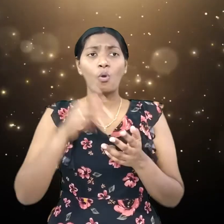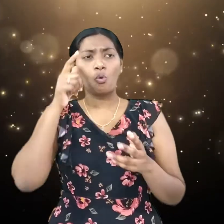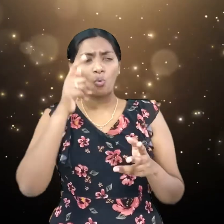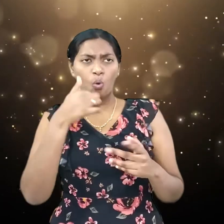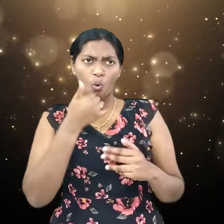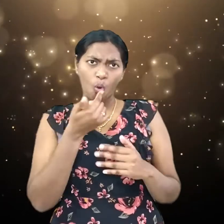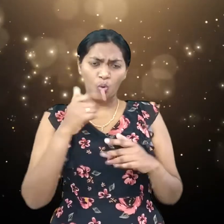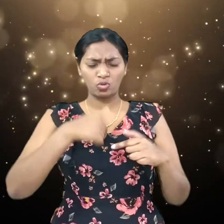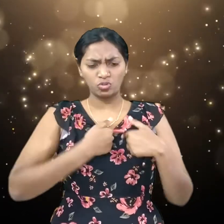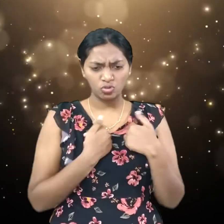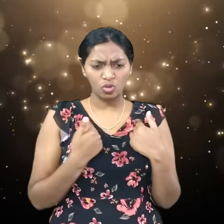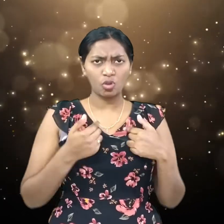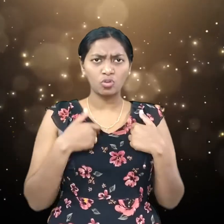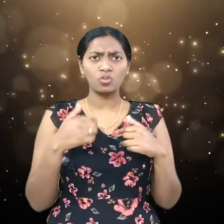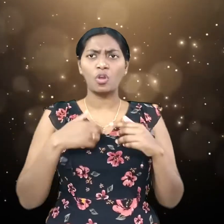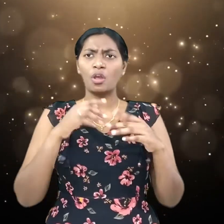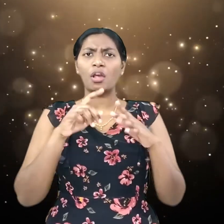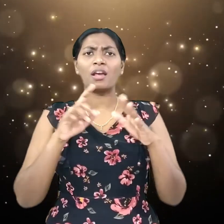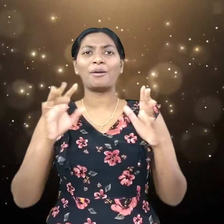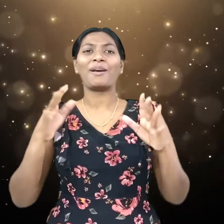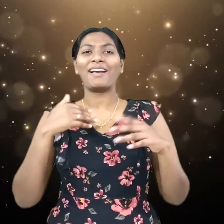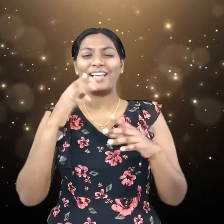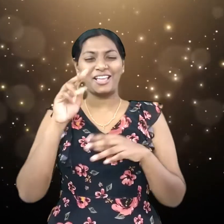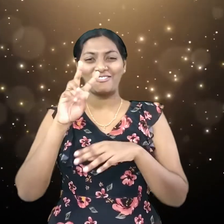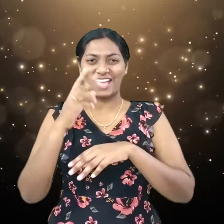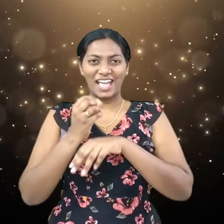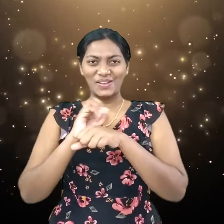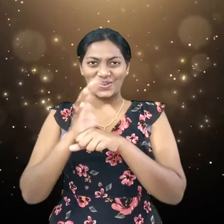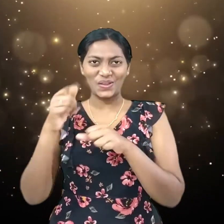ओ अपने आप कहीं से चमगादड़ से आ गया। ओ